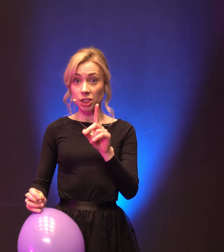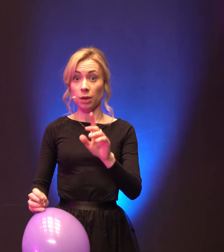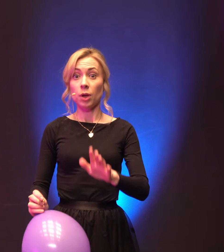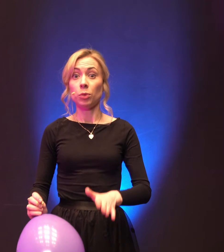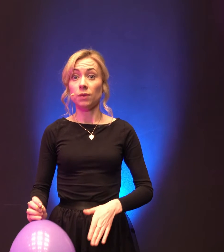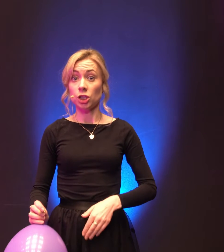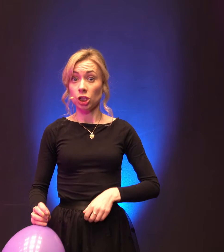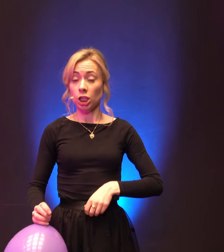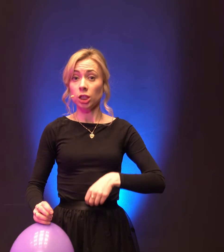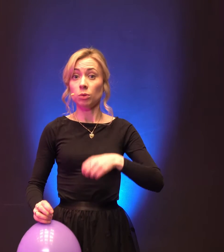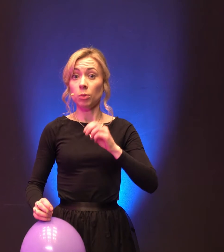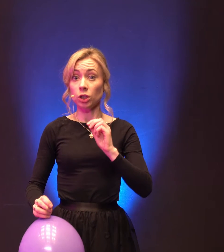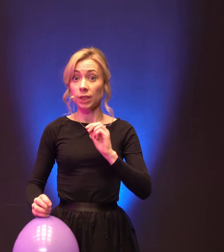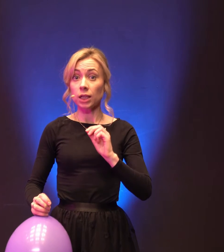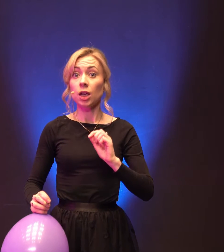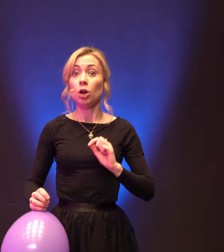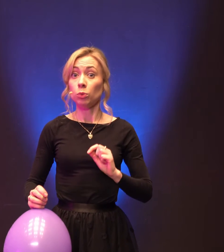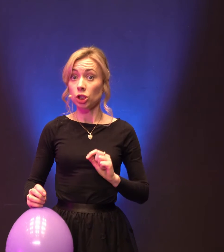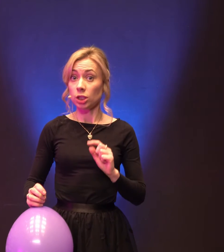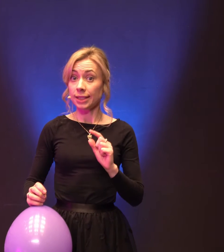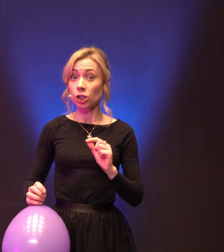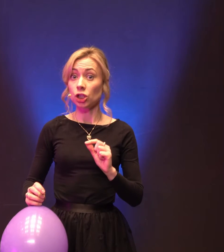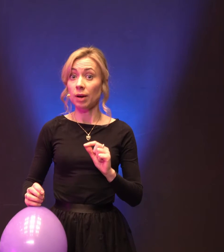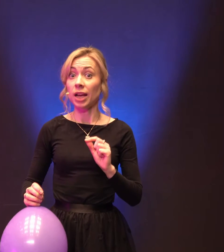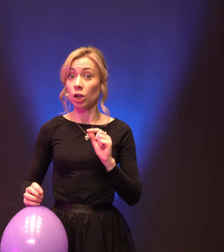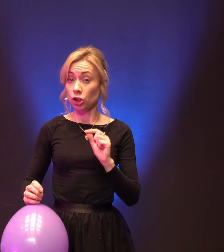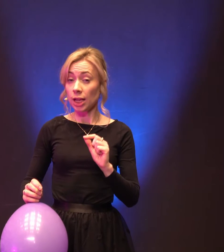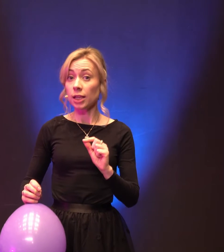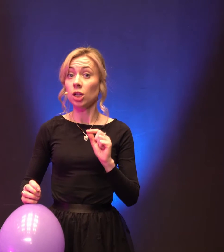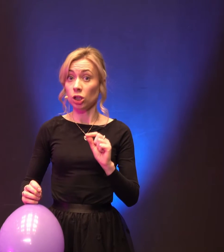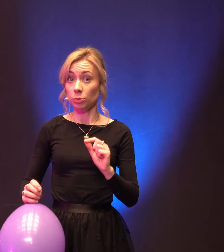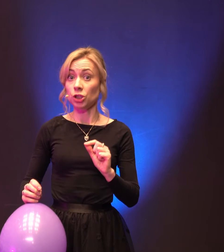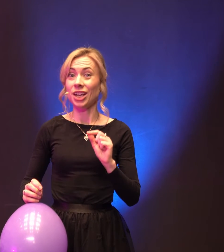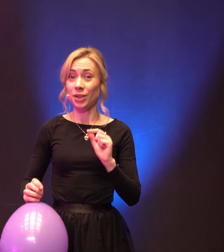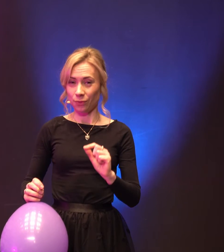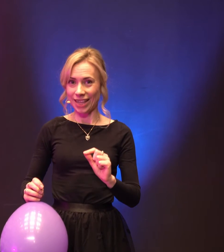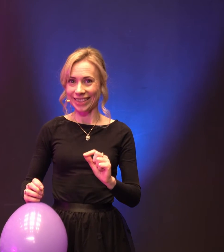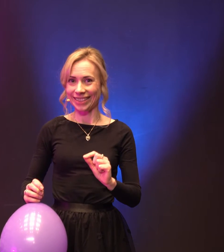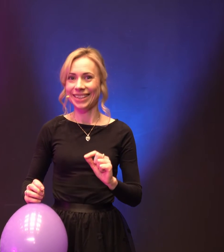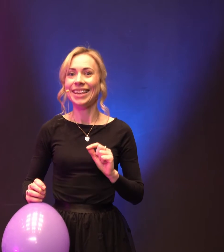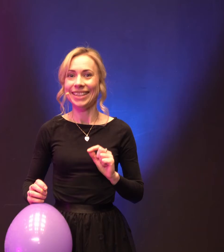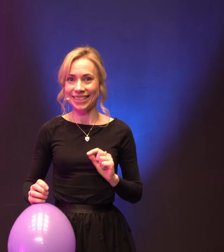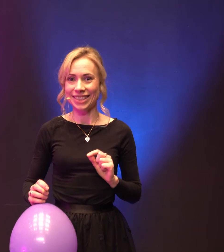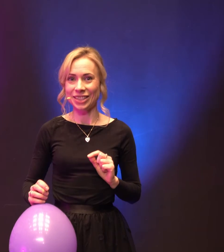Uważajcie, ponieważ jeden głęboki wdech musi starczyć Wam na 4 rytmiczne wydechy. Jesteście